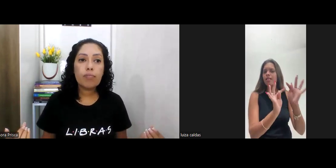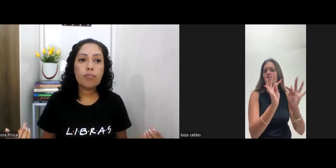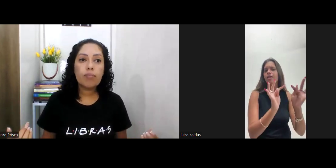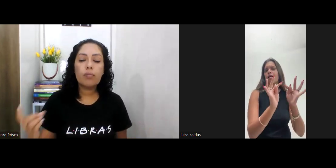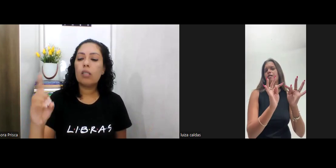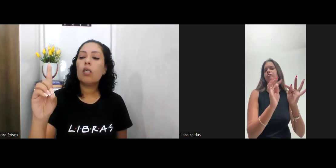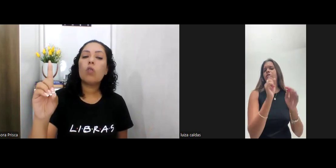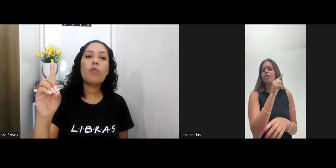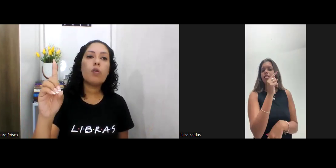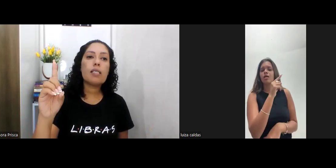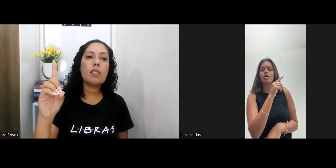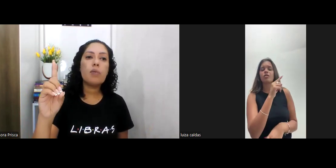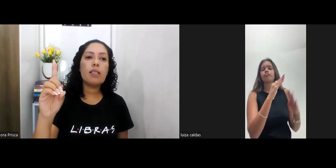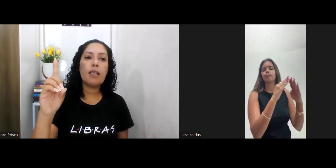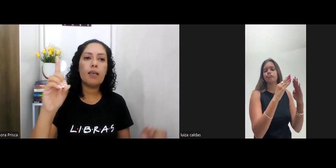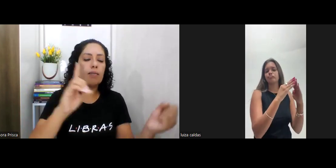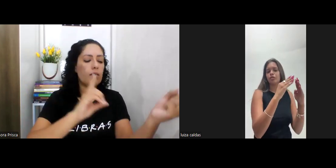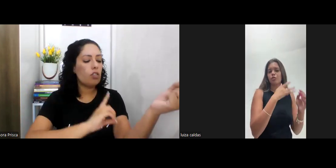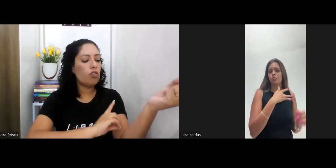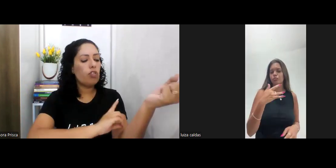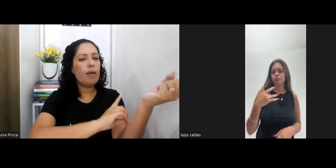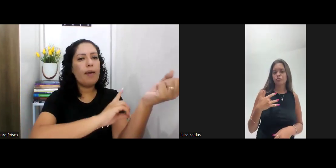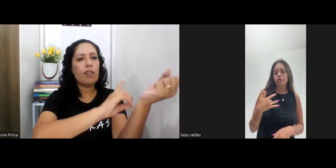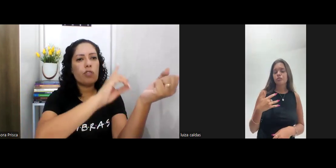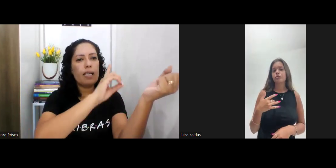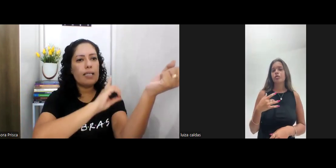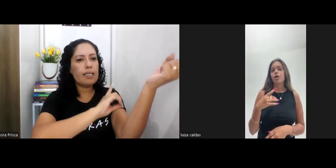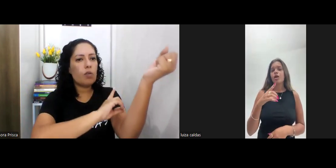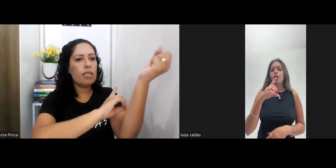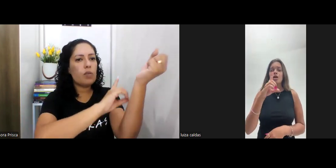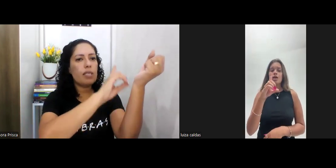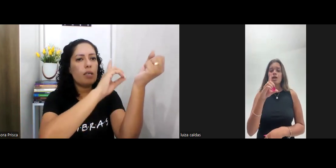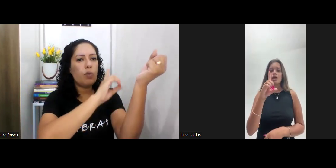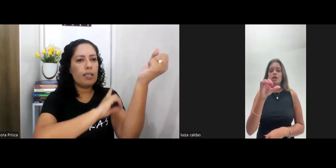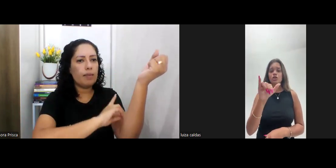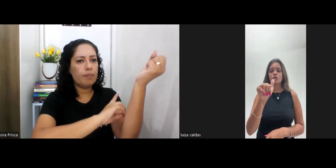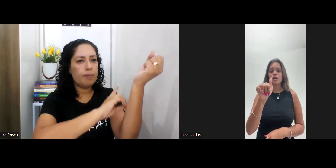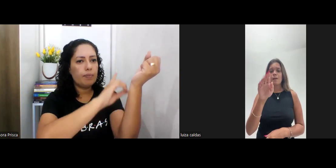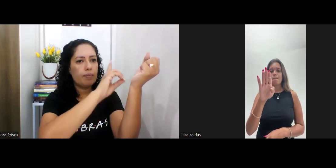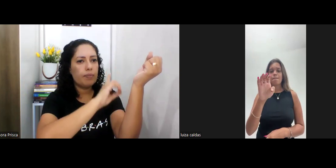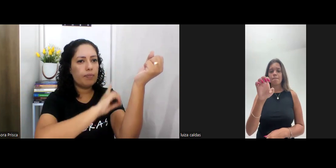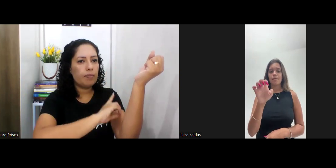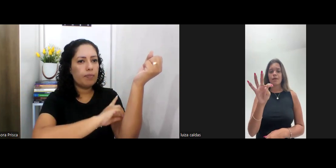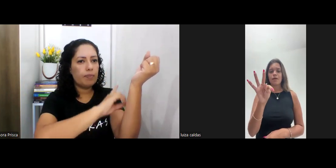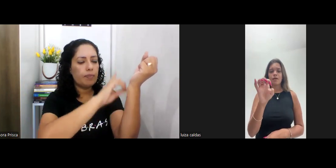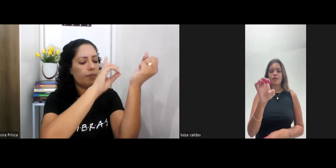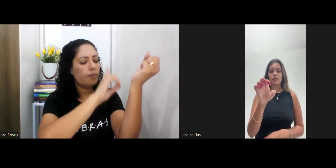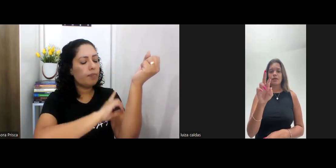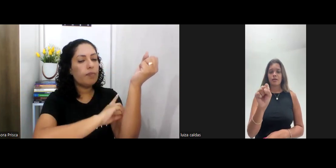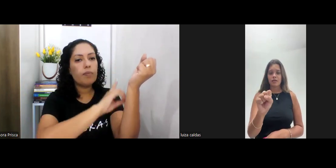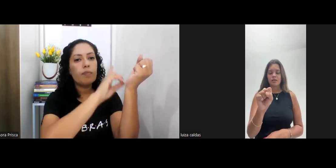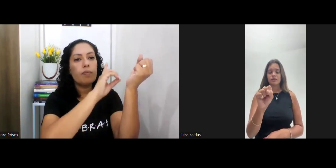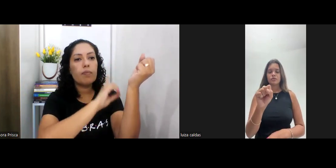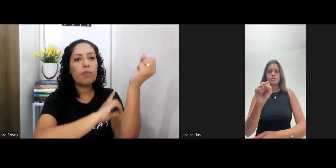diabetes, configuração da mão D, diabetes, está aqui na circulação sanguínea,